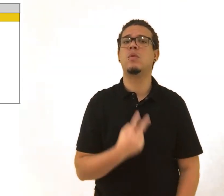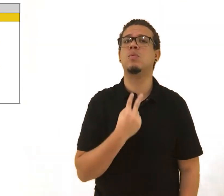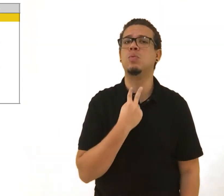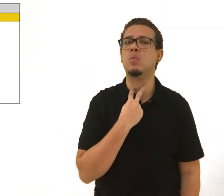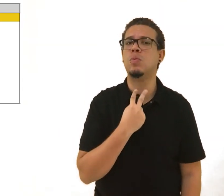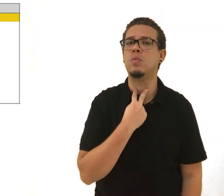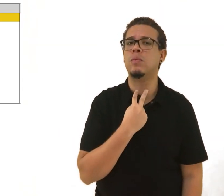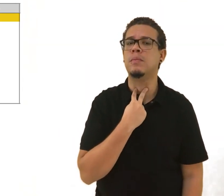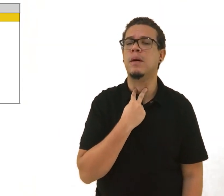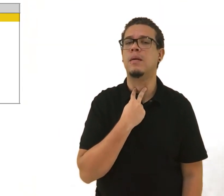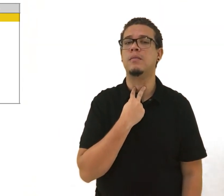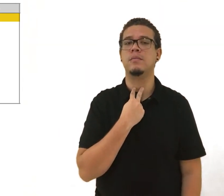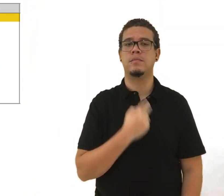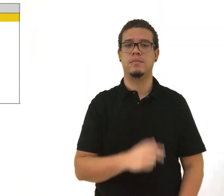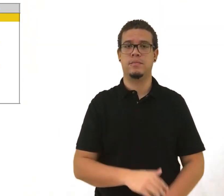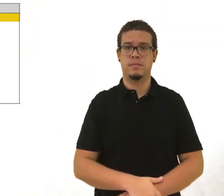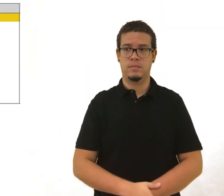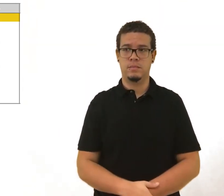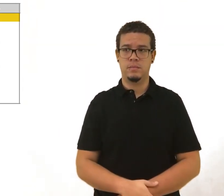o sinal de ocupado.